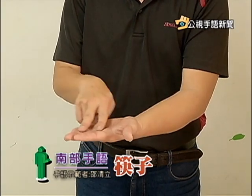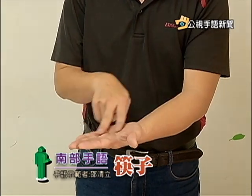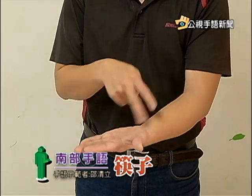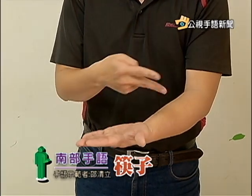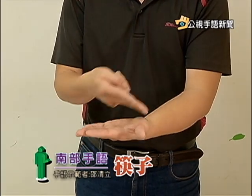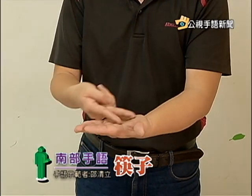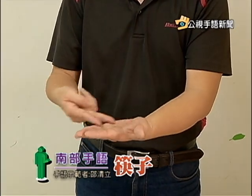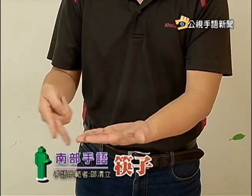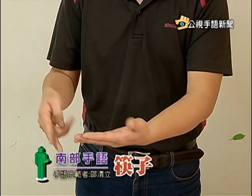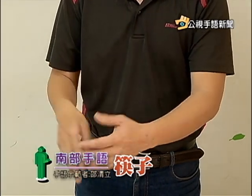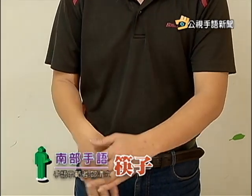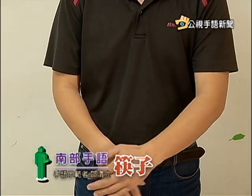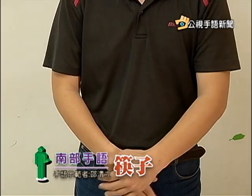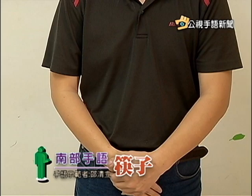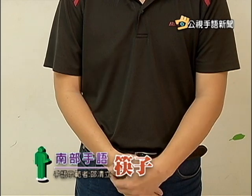筷子。